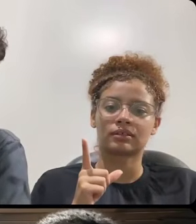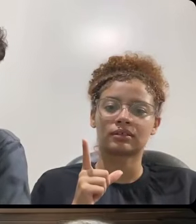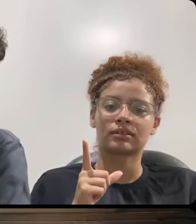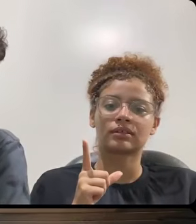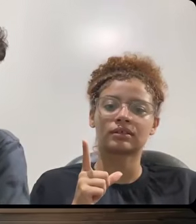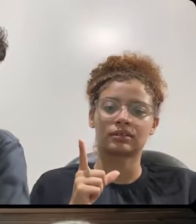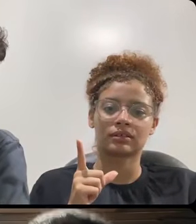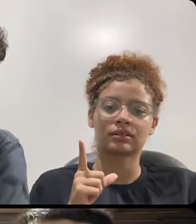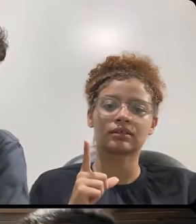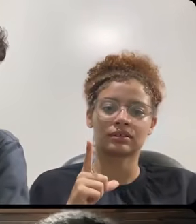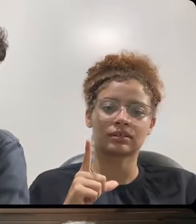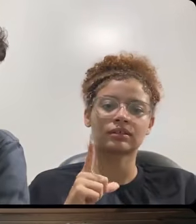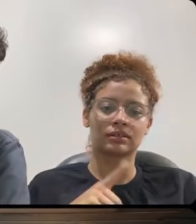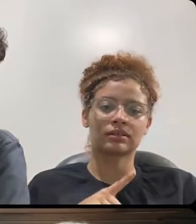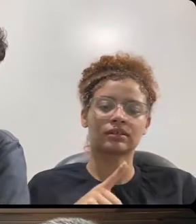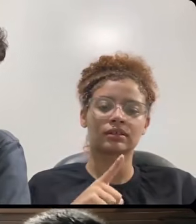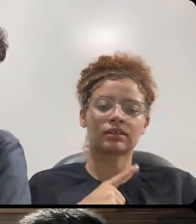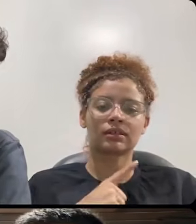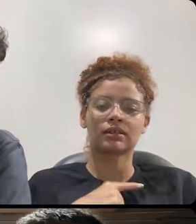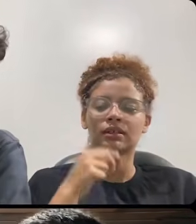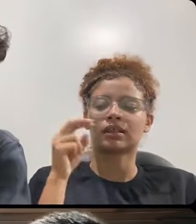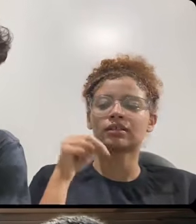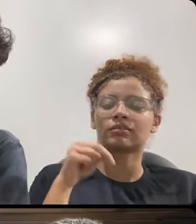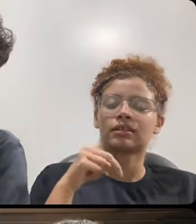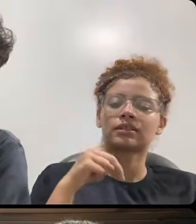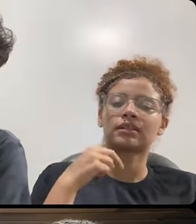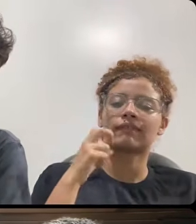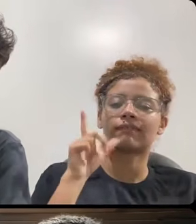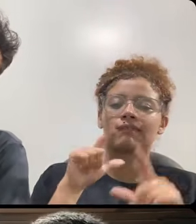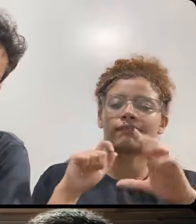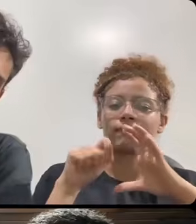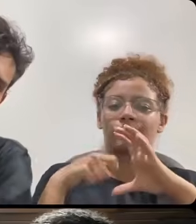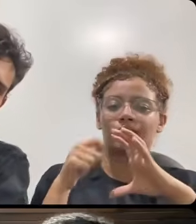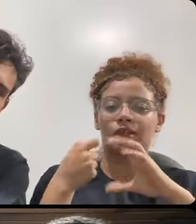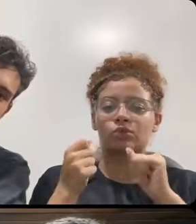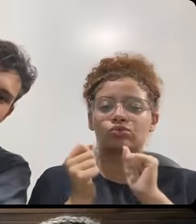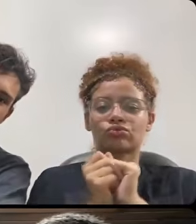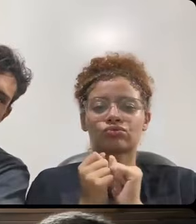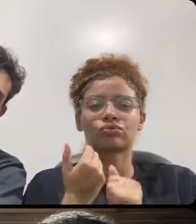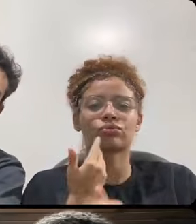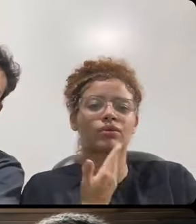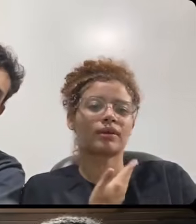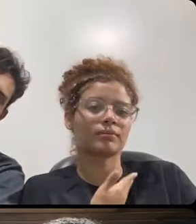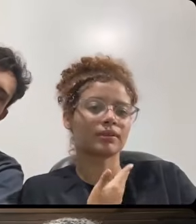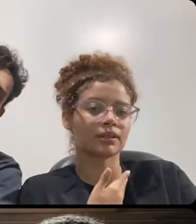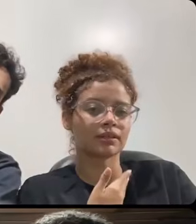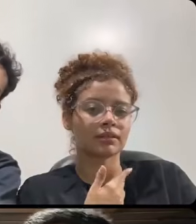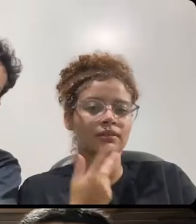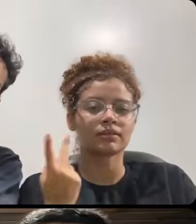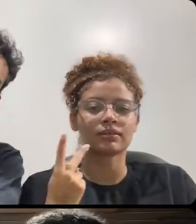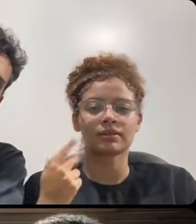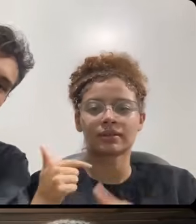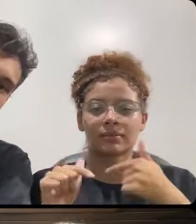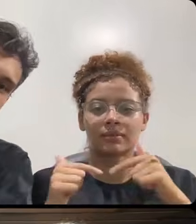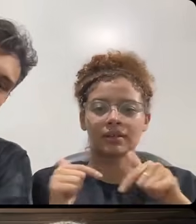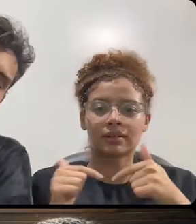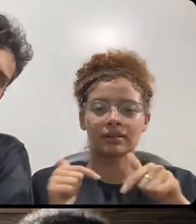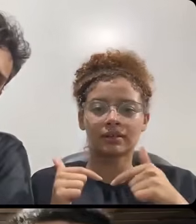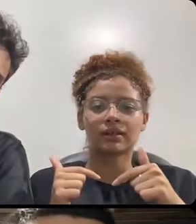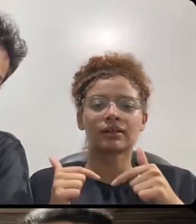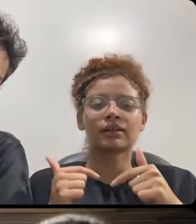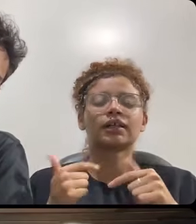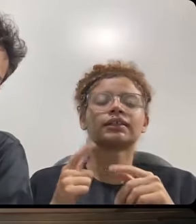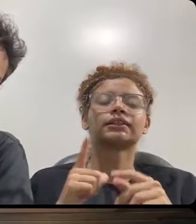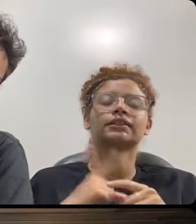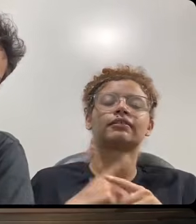era cristã, pelo menos na série, né? Na série, né? Na série. E aí ele dividiu um apartamento com um amigo. Os dois trabalhavam juntos, conheceu outros